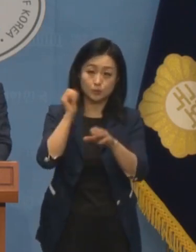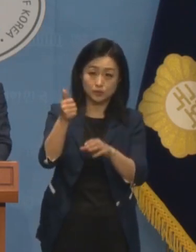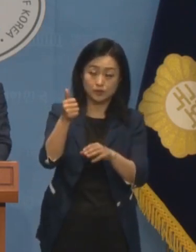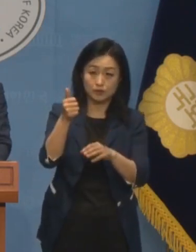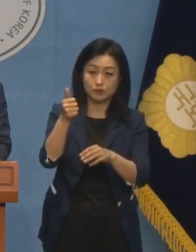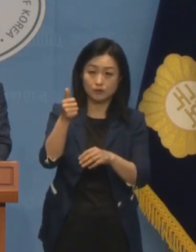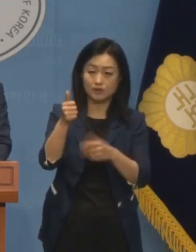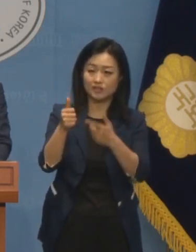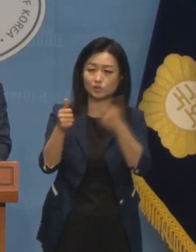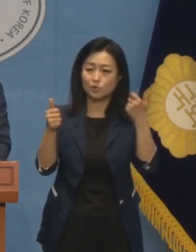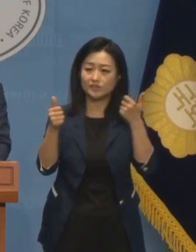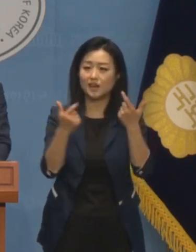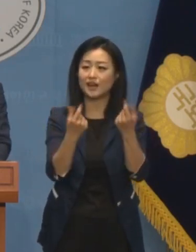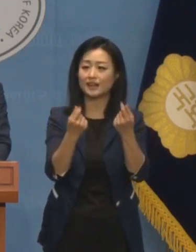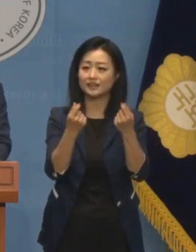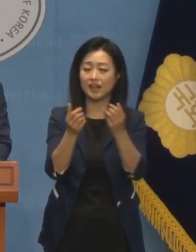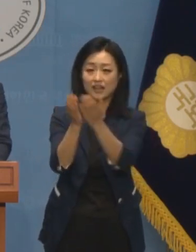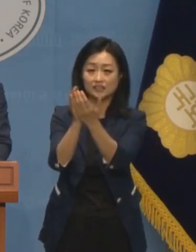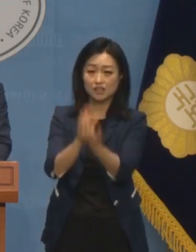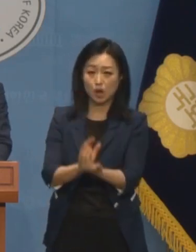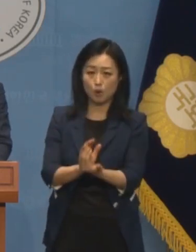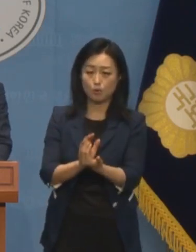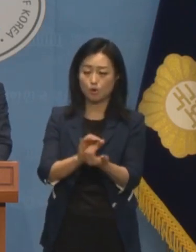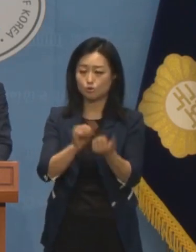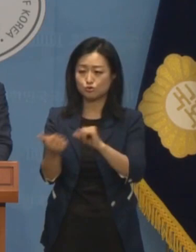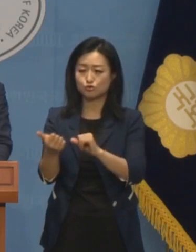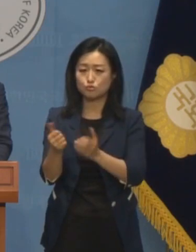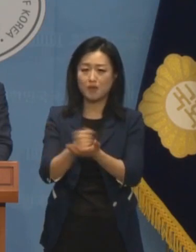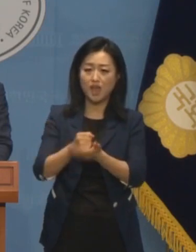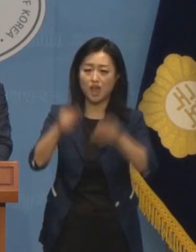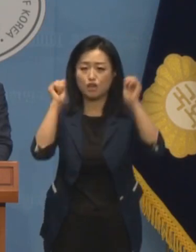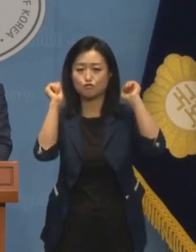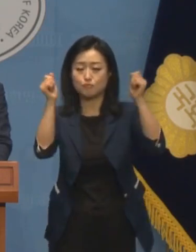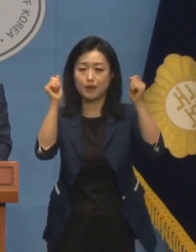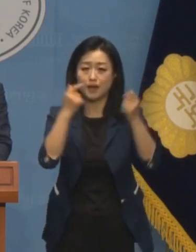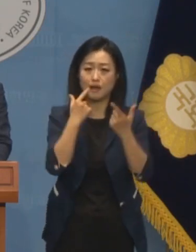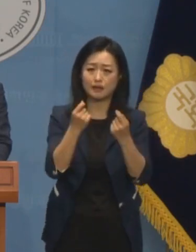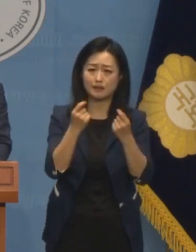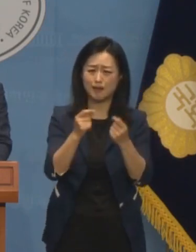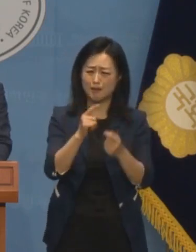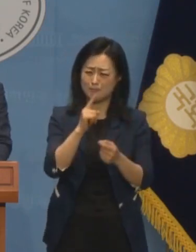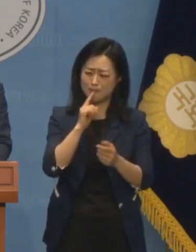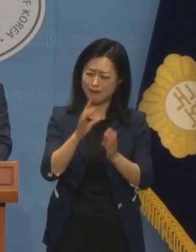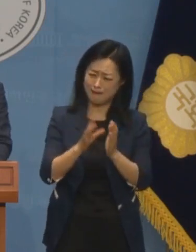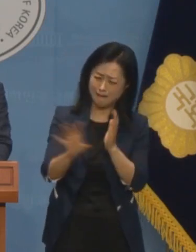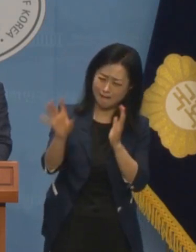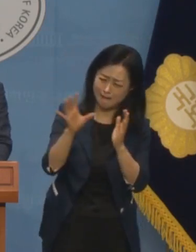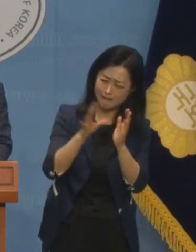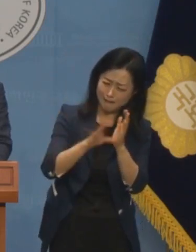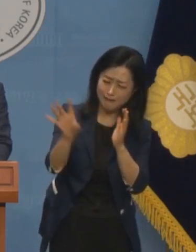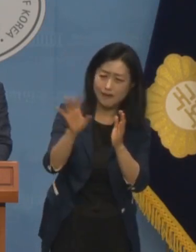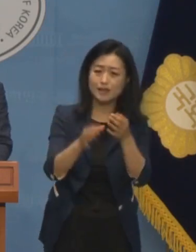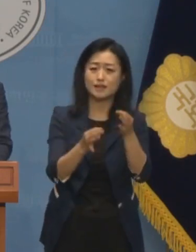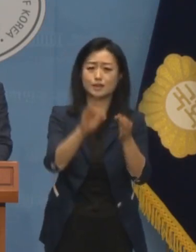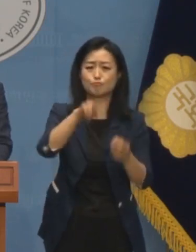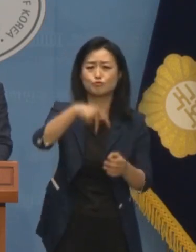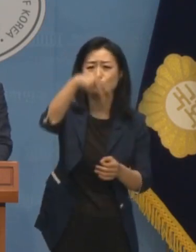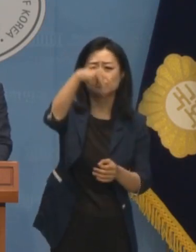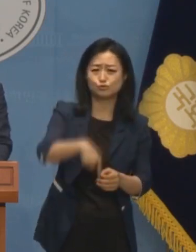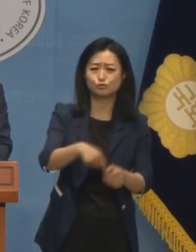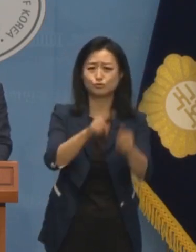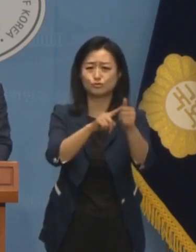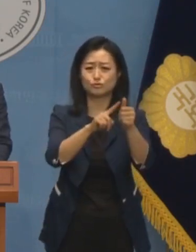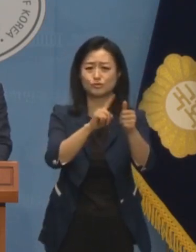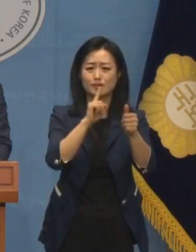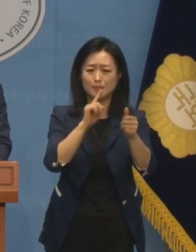총살감, 세월호는 죽음의 구판 등 저질스럽고 구구적인 막말은 국민에게 큰